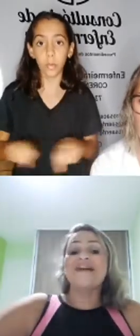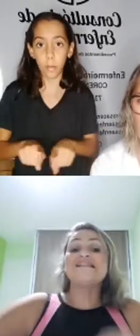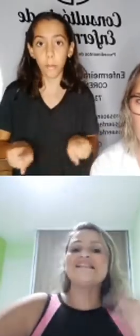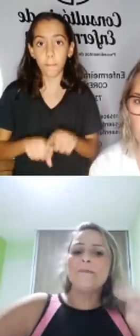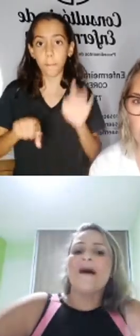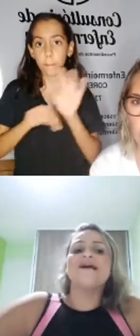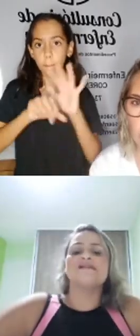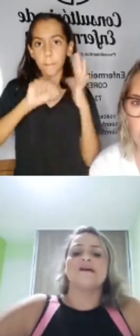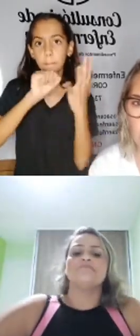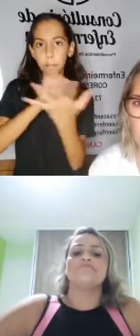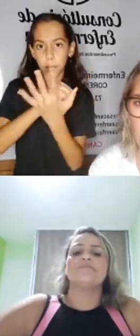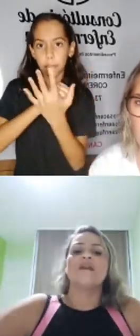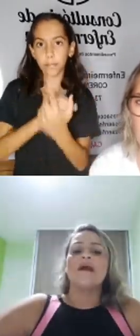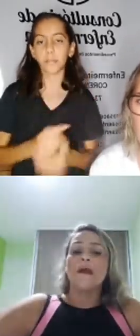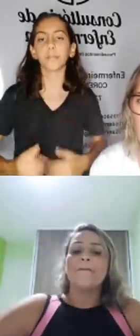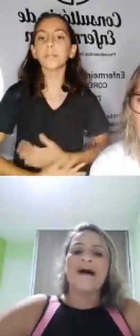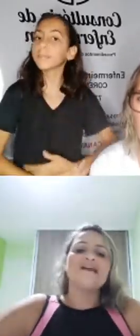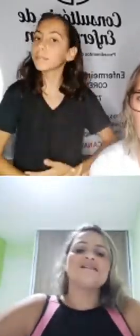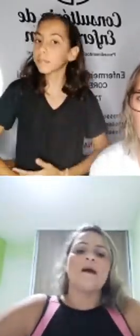mas se passa